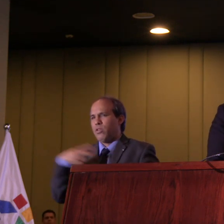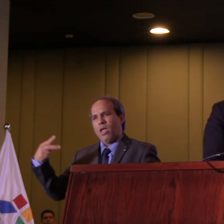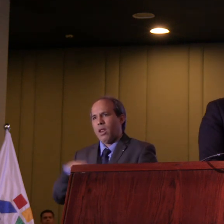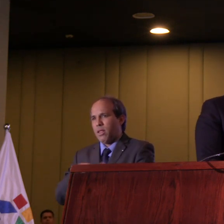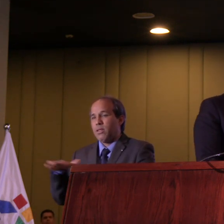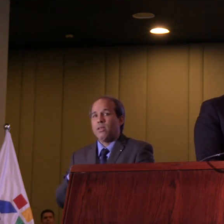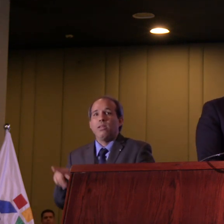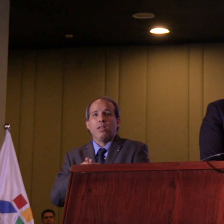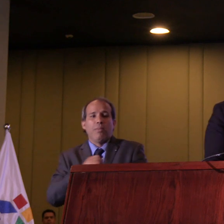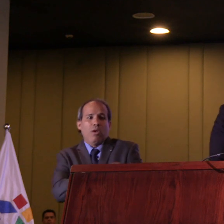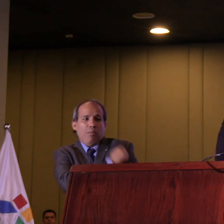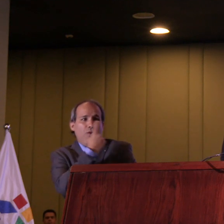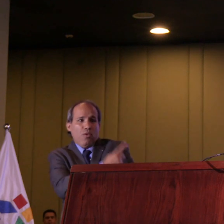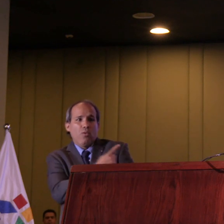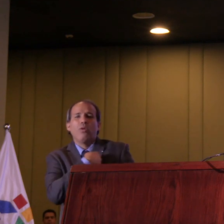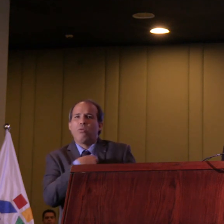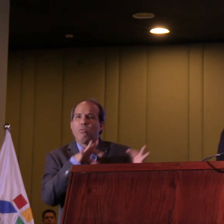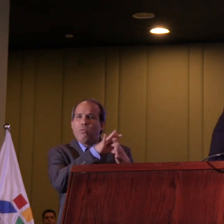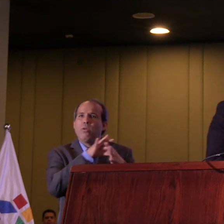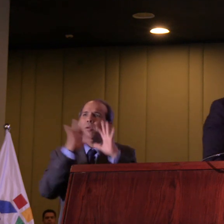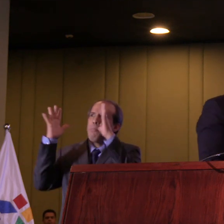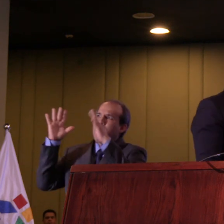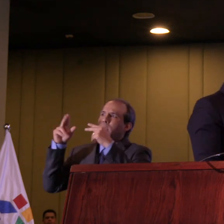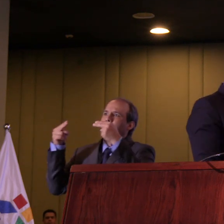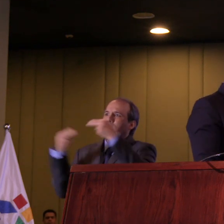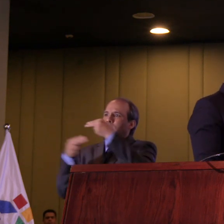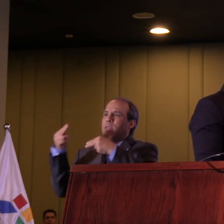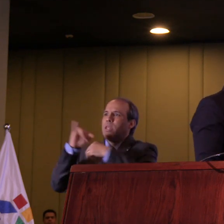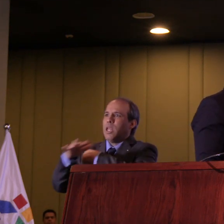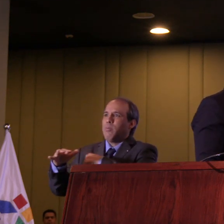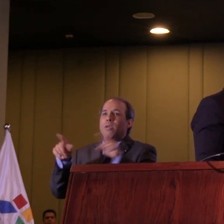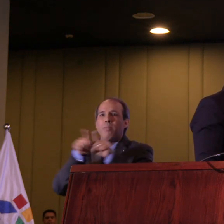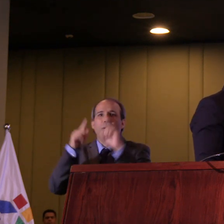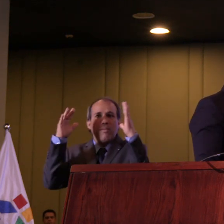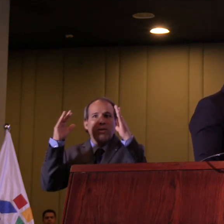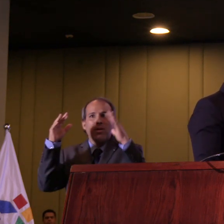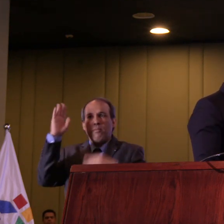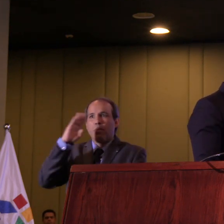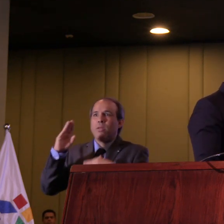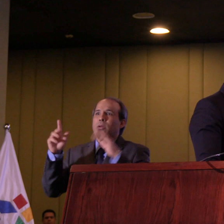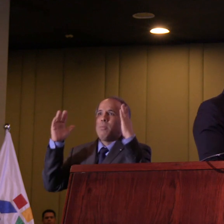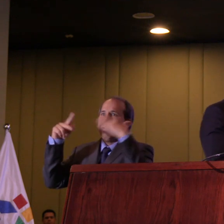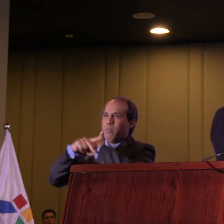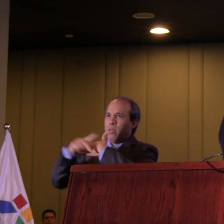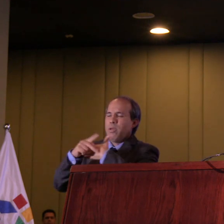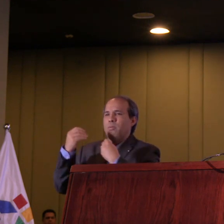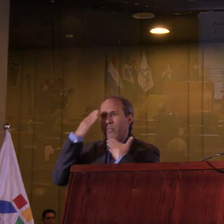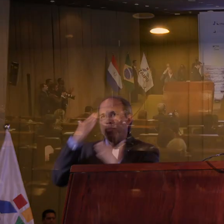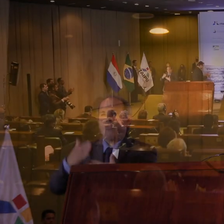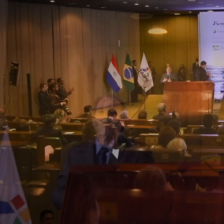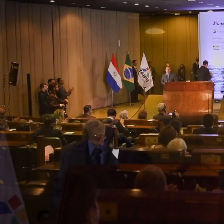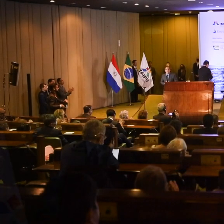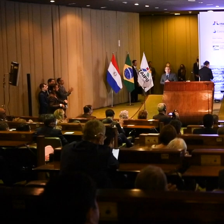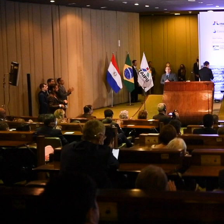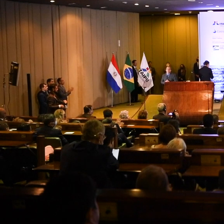almirante Risden disse, e eu repito, viva Itaipu, e acrescento, viva o Paraguai e viva o Brasil. Muito obrigado.